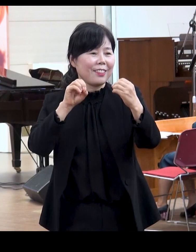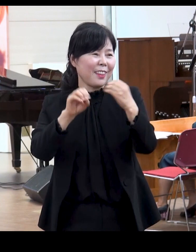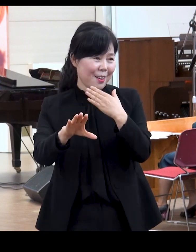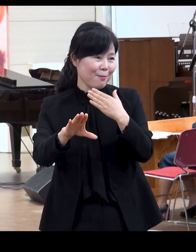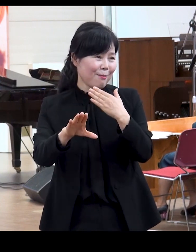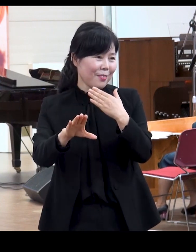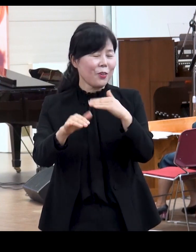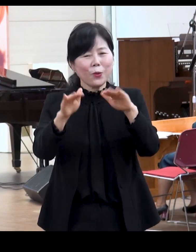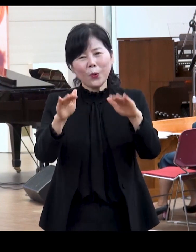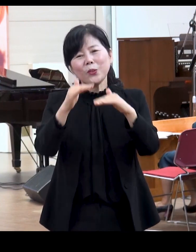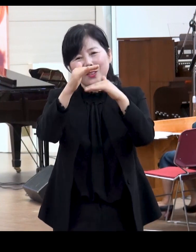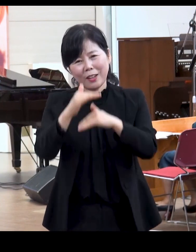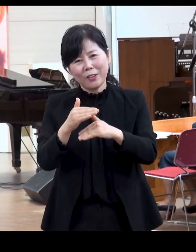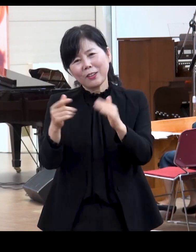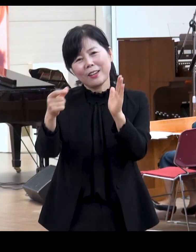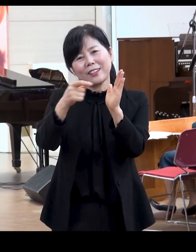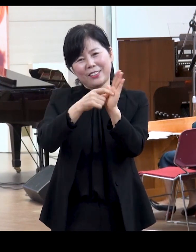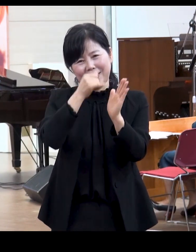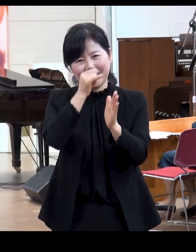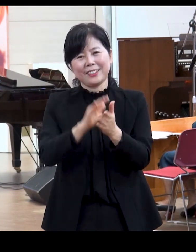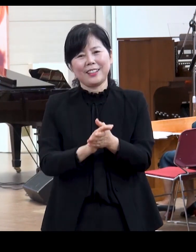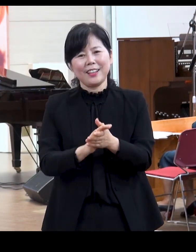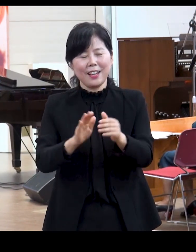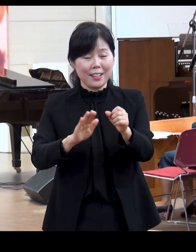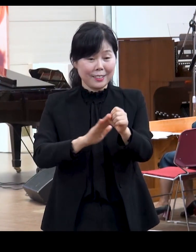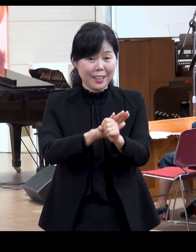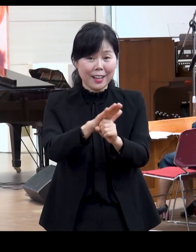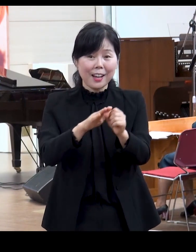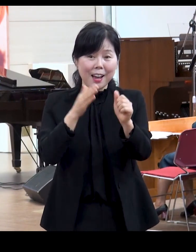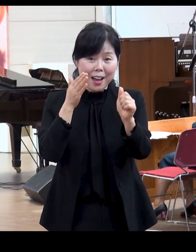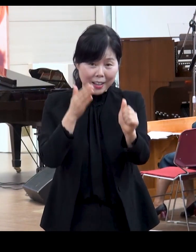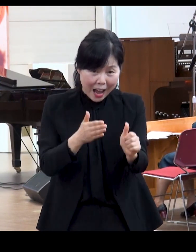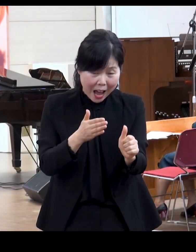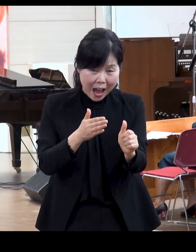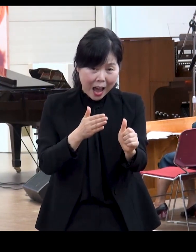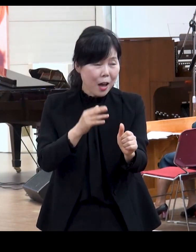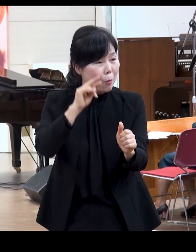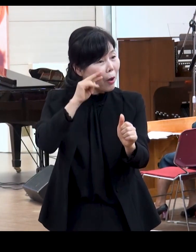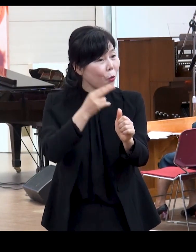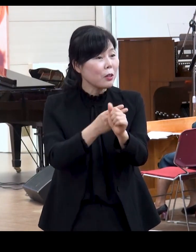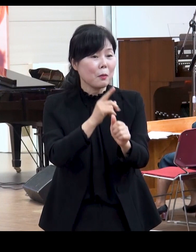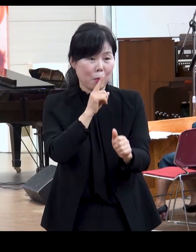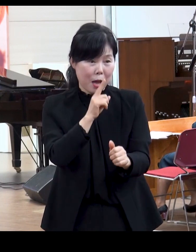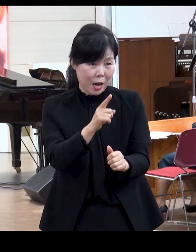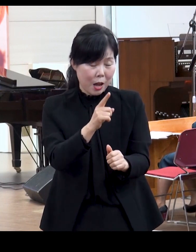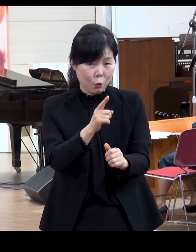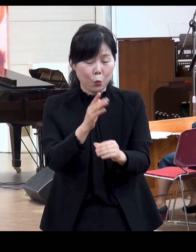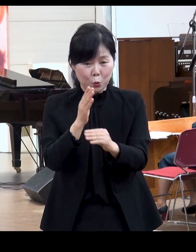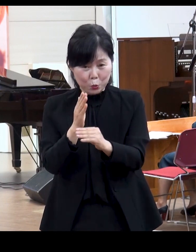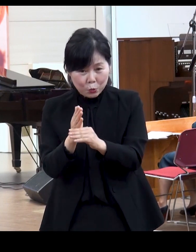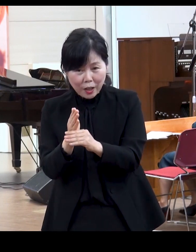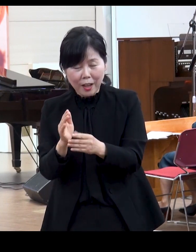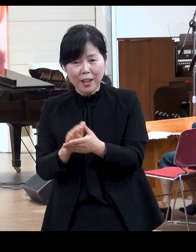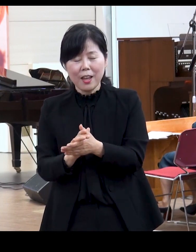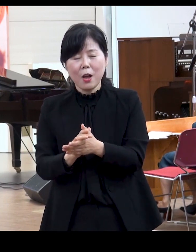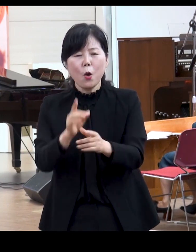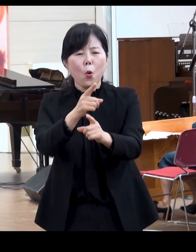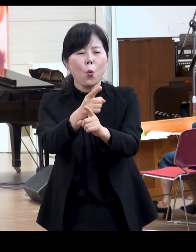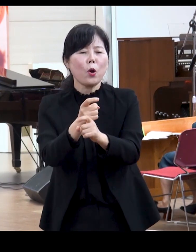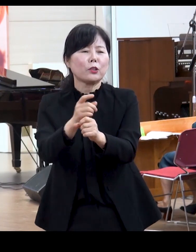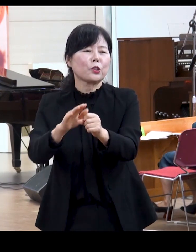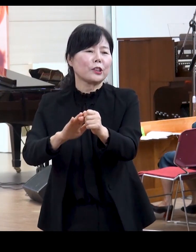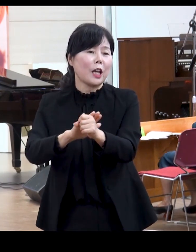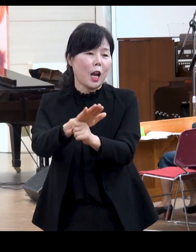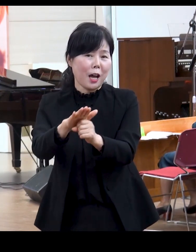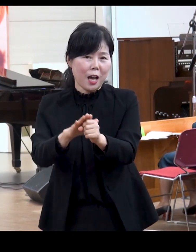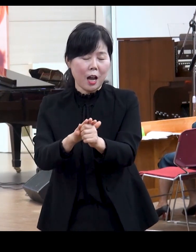그 대답을 오늘 말씀이 주고 있어요. 사랑하라 라는 권면을 하면서 바로 이 복음의 핵심인